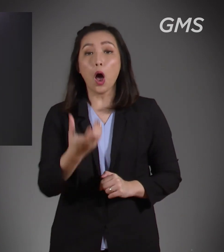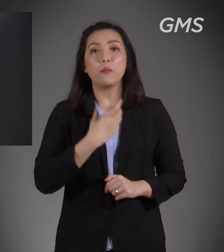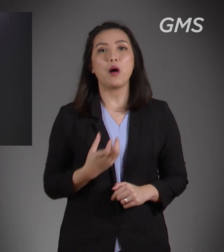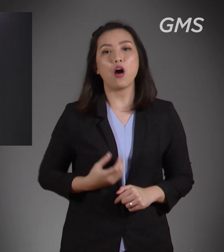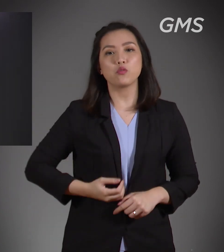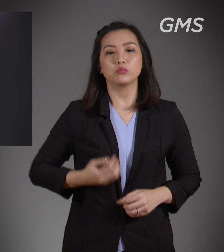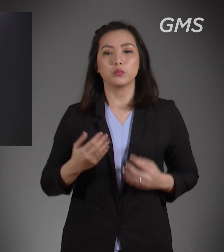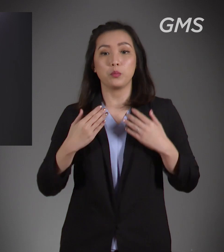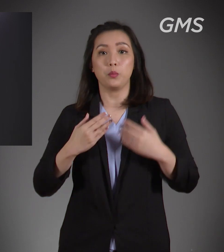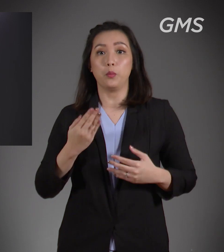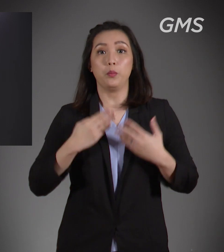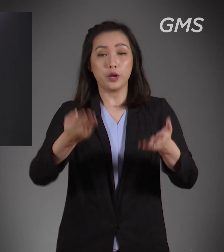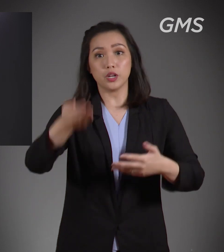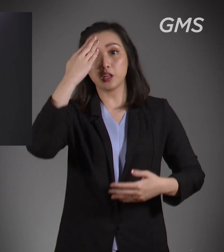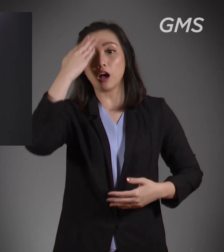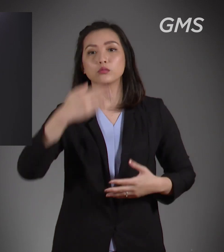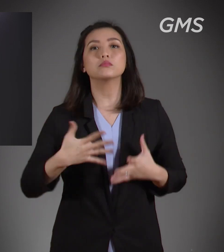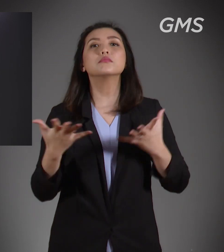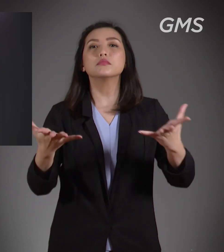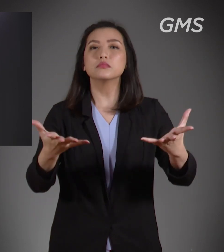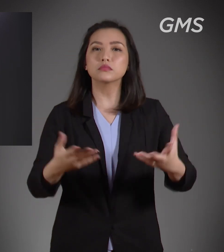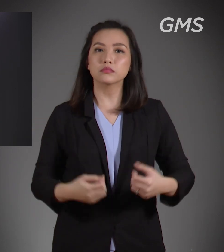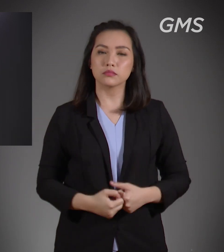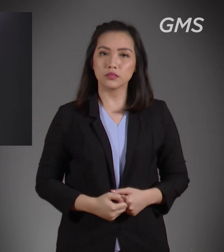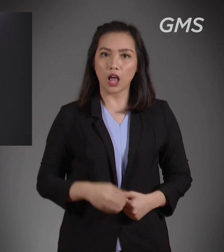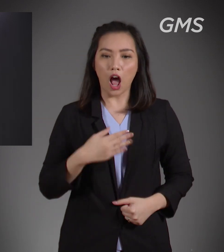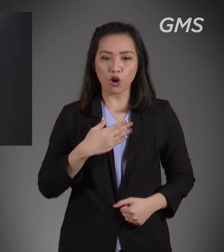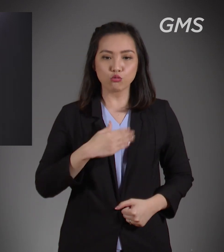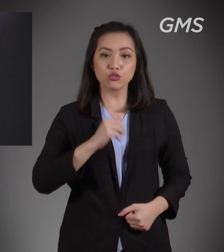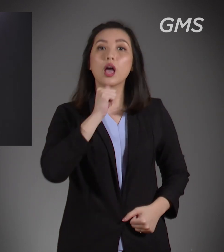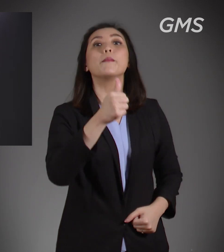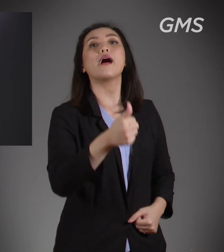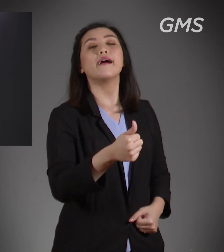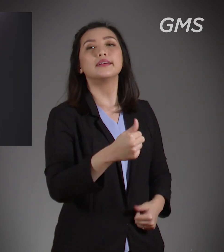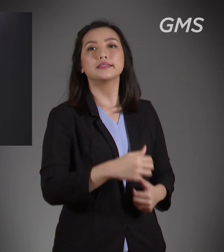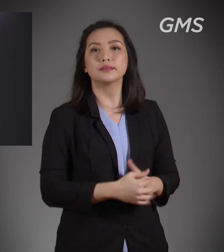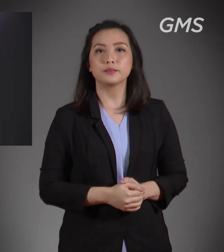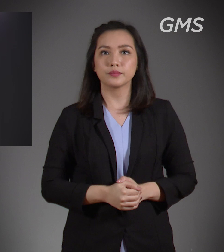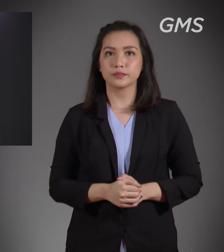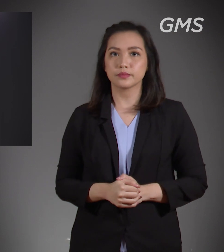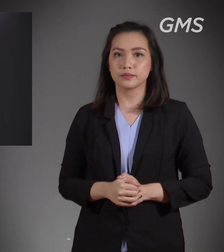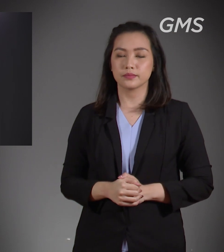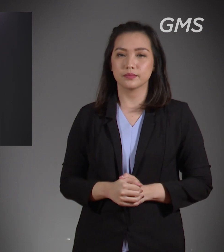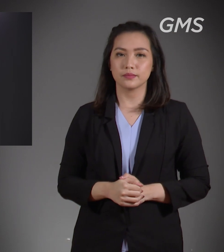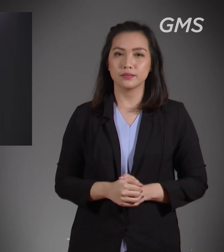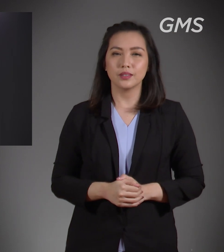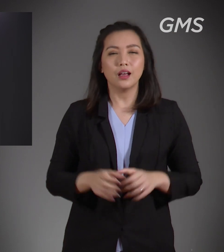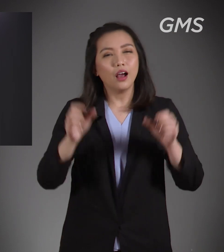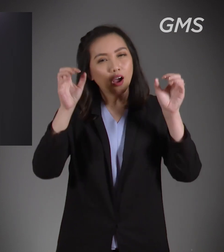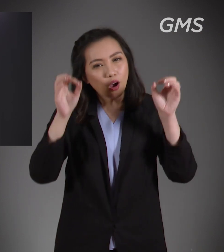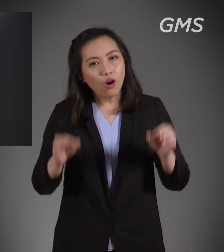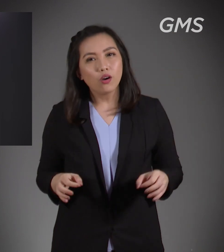dunia, kepada masyarakat. Mereka ingin unjuk gigi, mereka siapa? Bayangin kalau orang jahat aja tanggung jawab